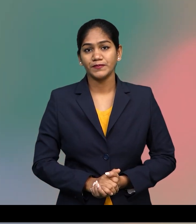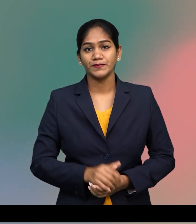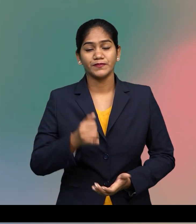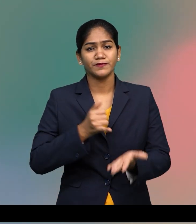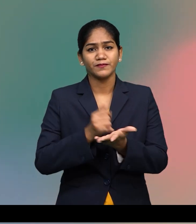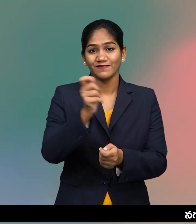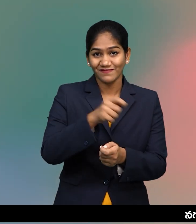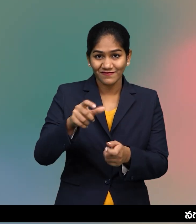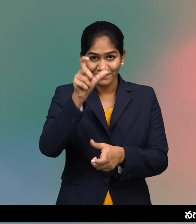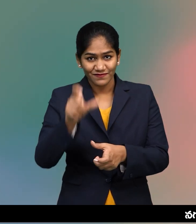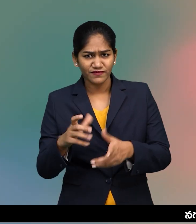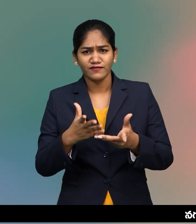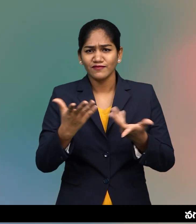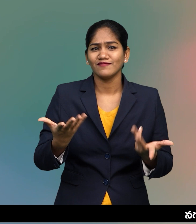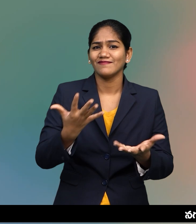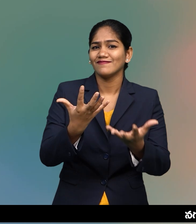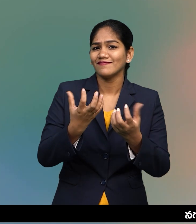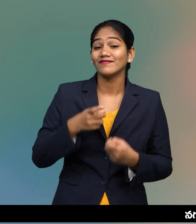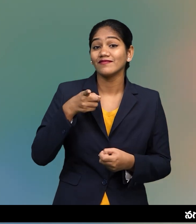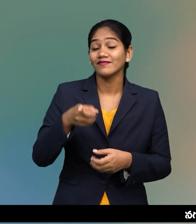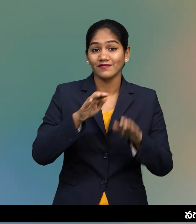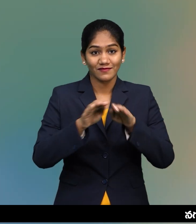ఉపాధి నిమిత్తం నగరాలకు, పట్టణాలకు